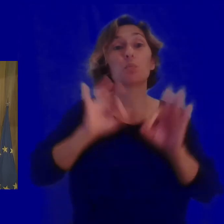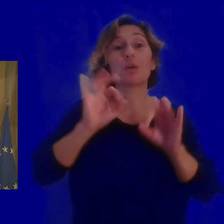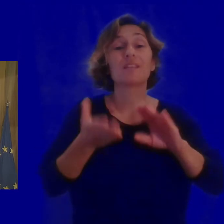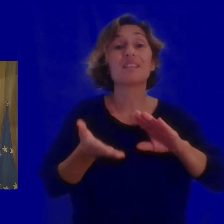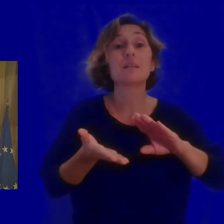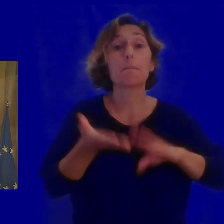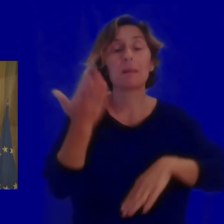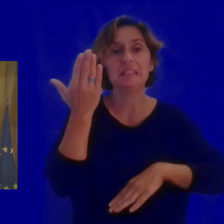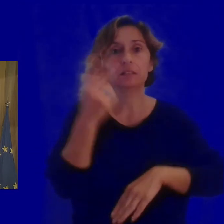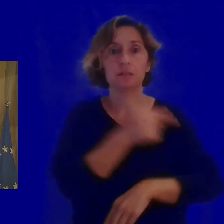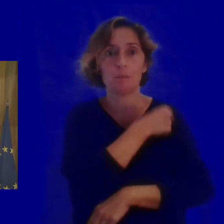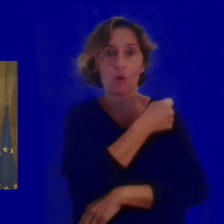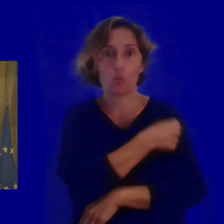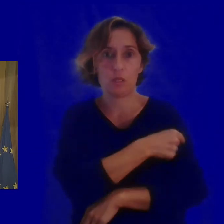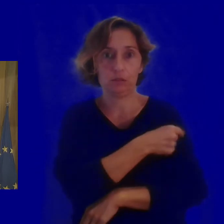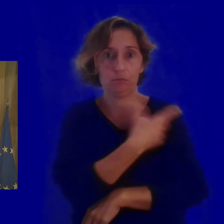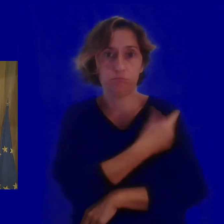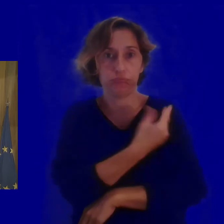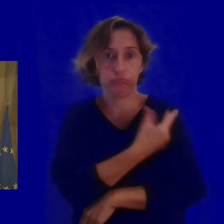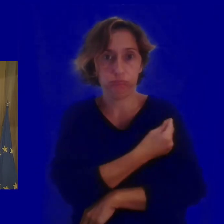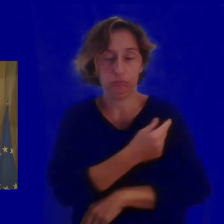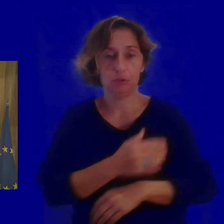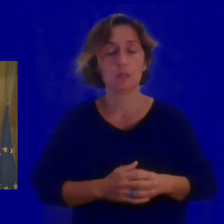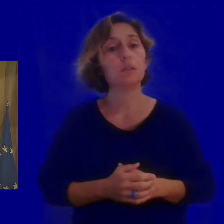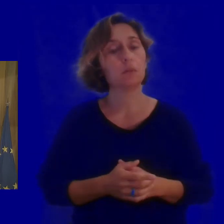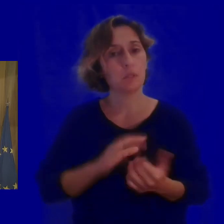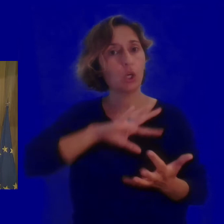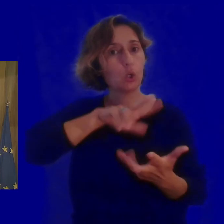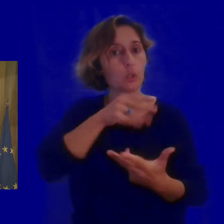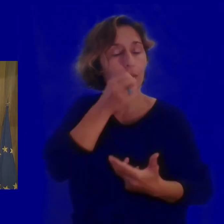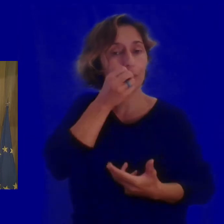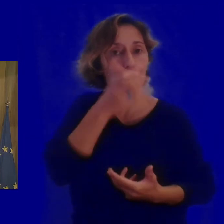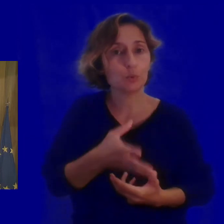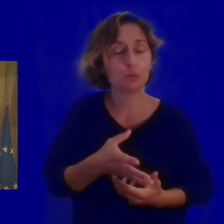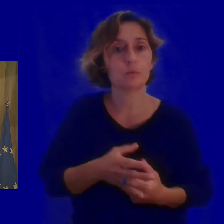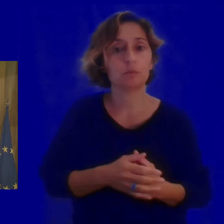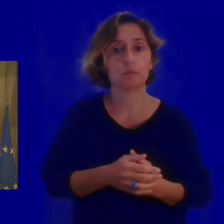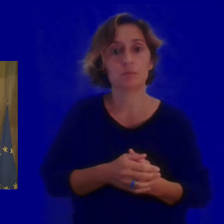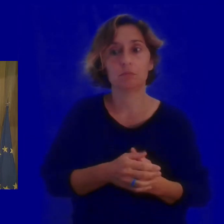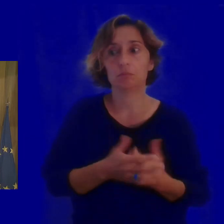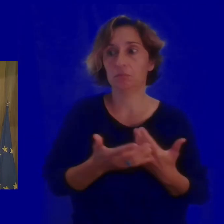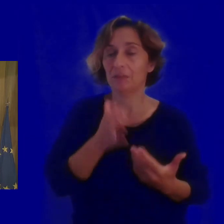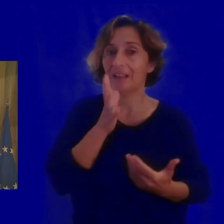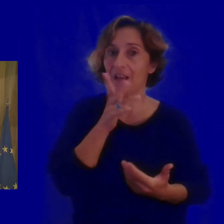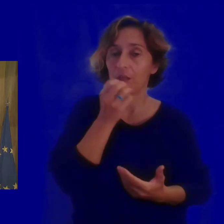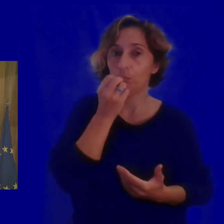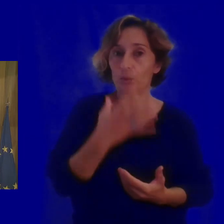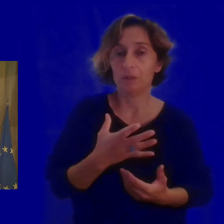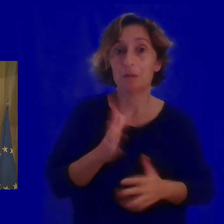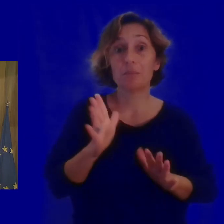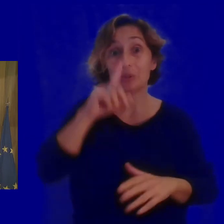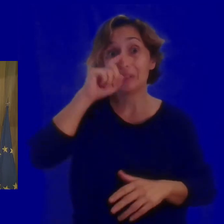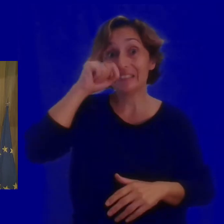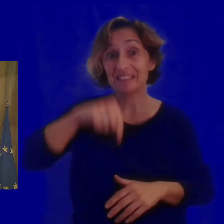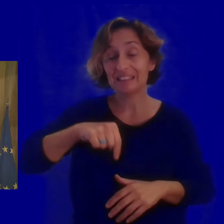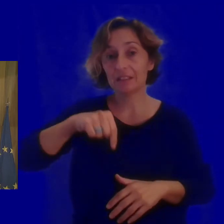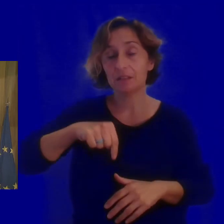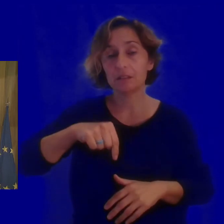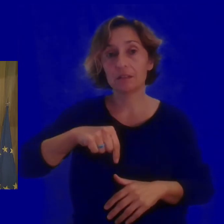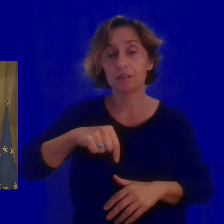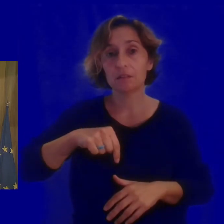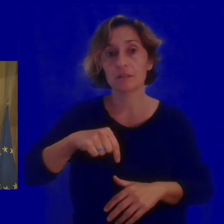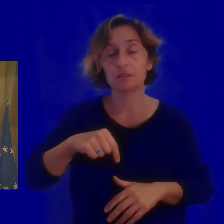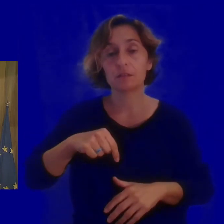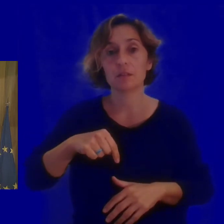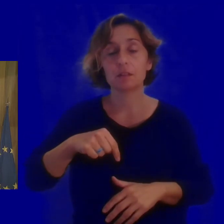54% de vacunación. Es una noticia muy buena, ya la estamos viendo. Pero este año,